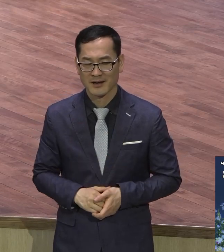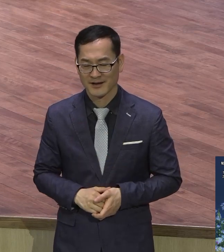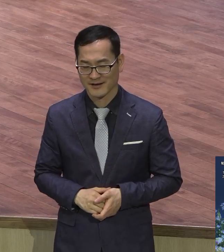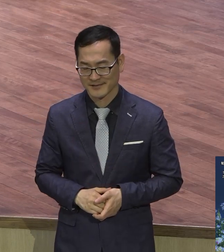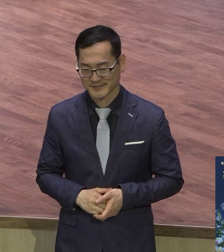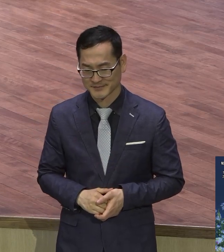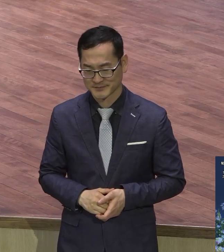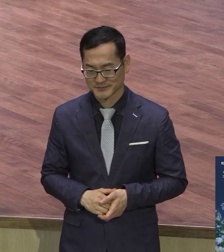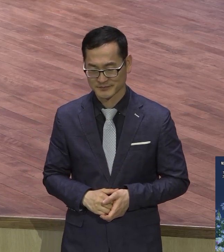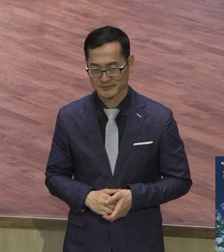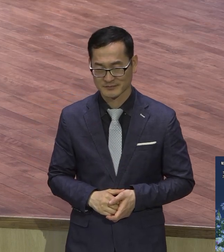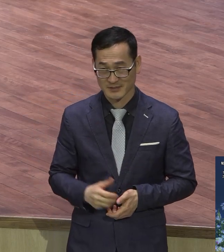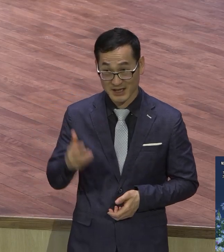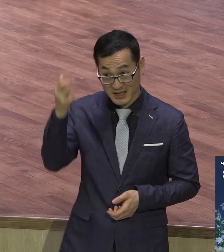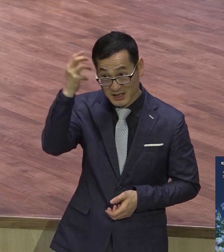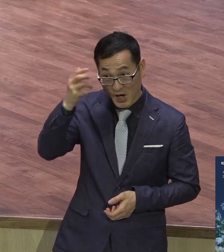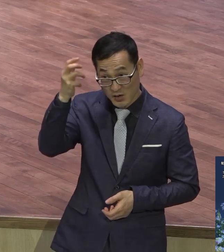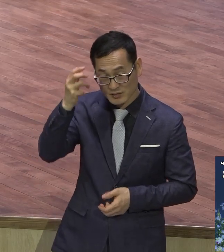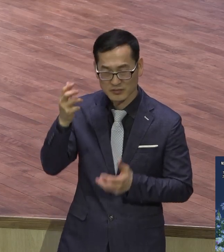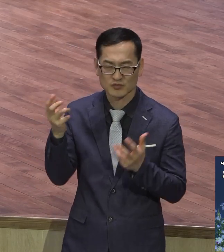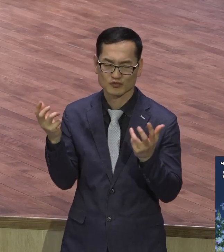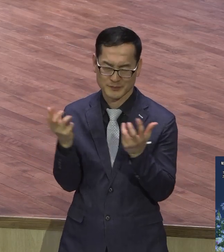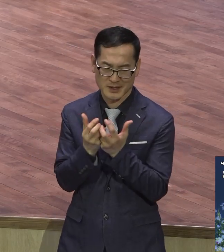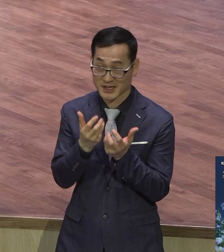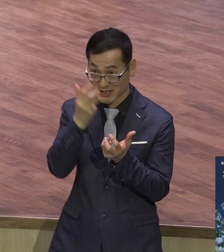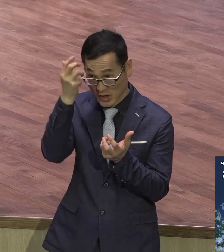영적 상태가 충만하지 않아서 그래요.